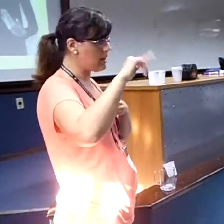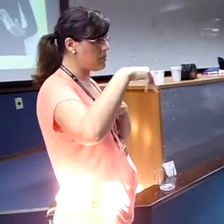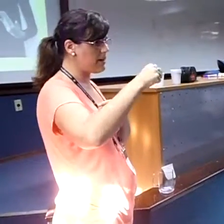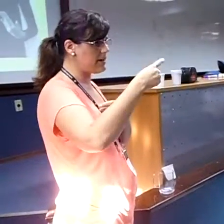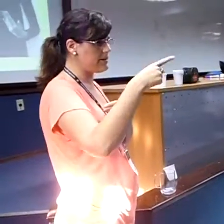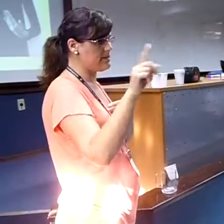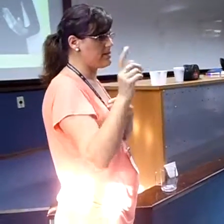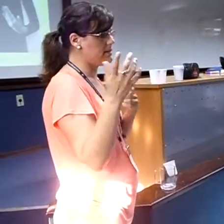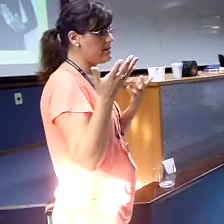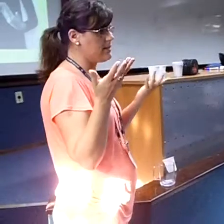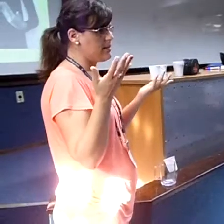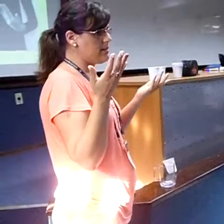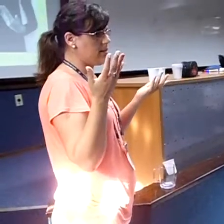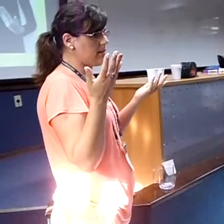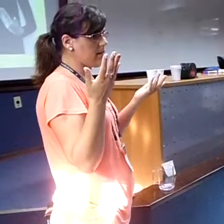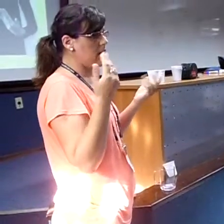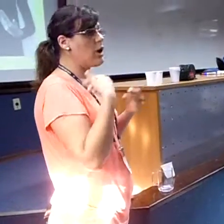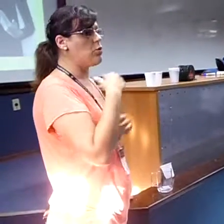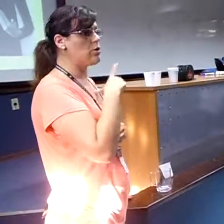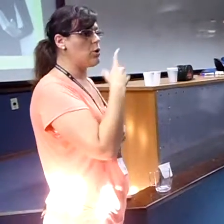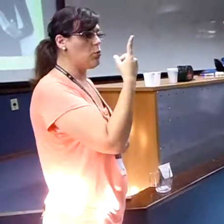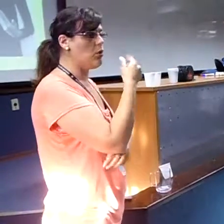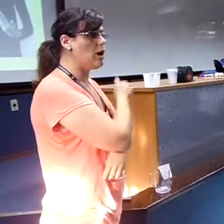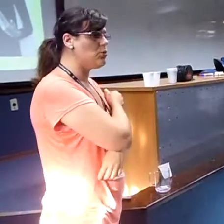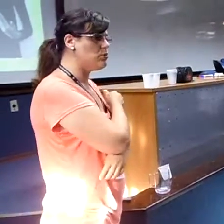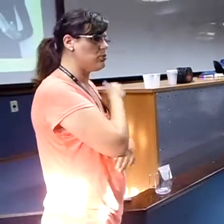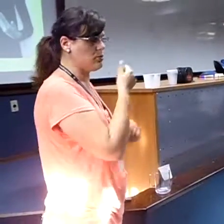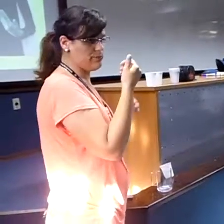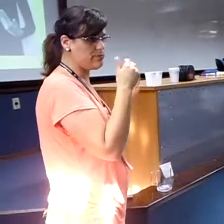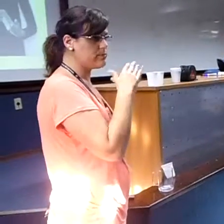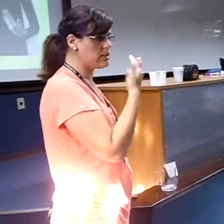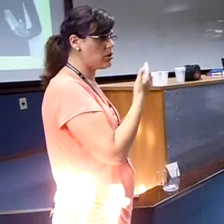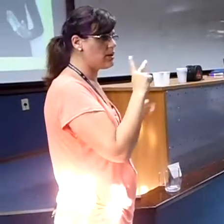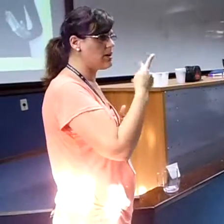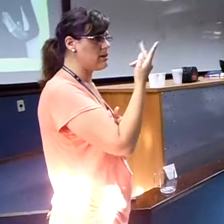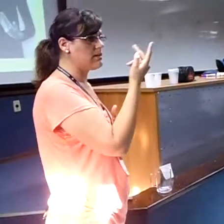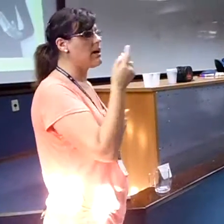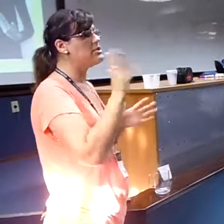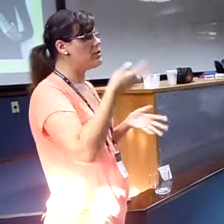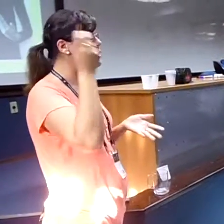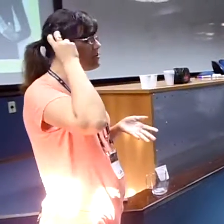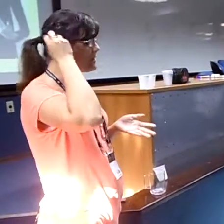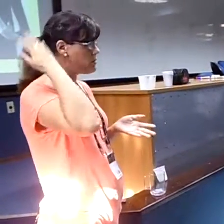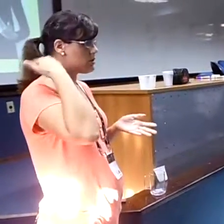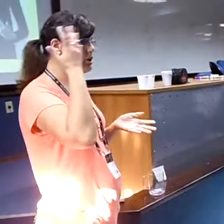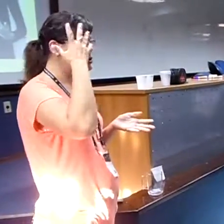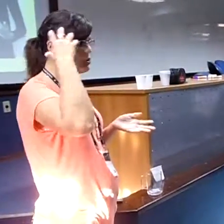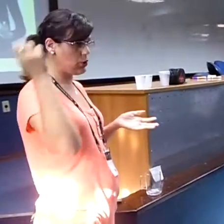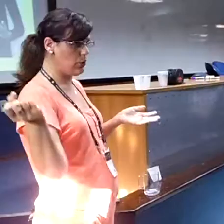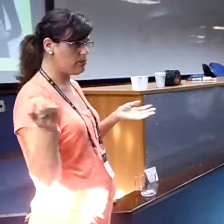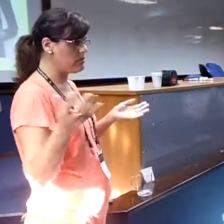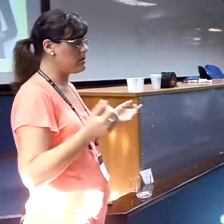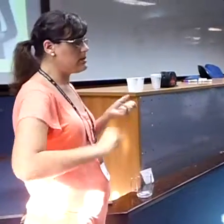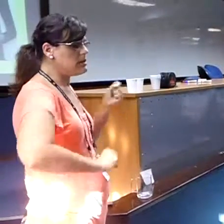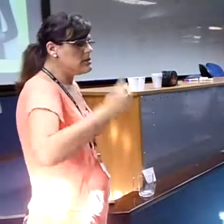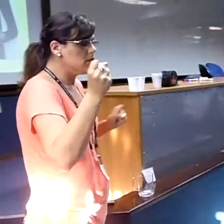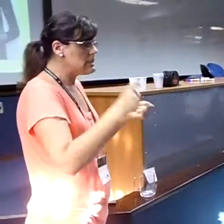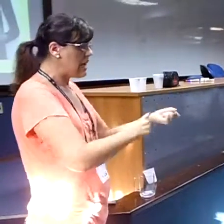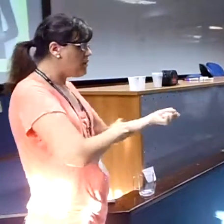É que é uma cirurgia bastante invasiva, tem uma parte interna, outra parte interna. Né? Conheço